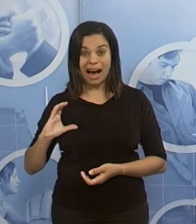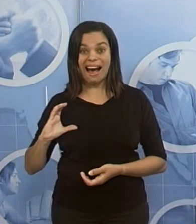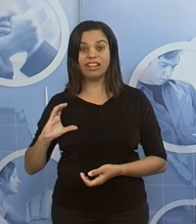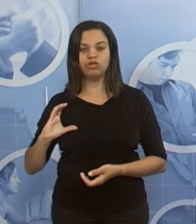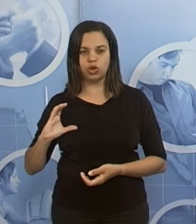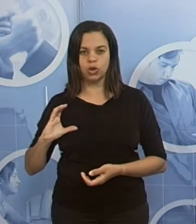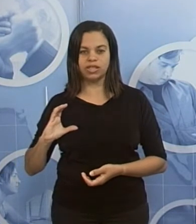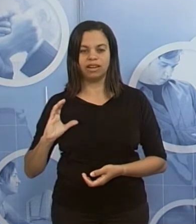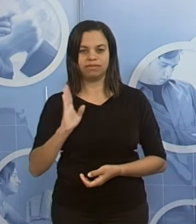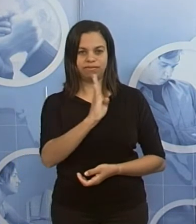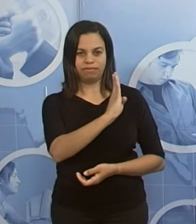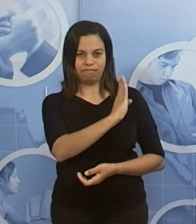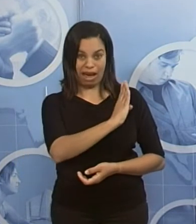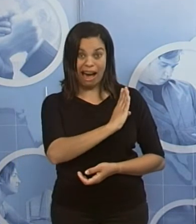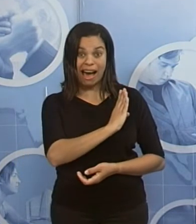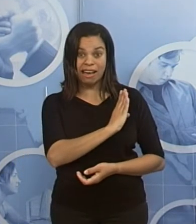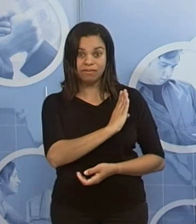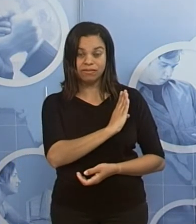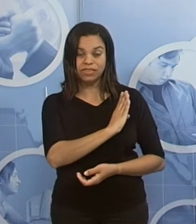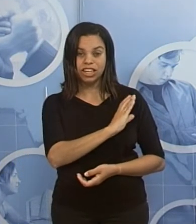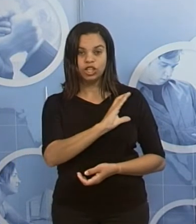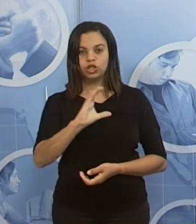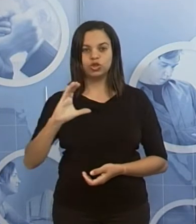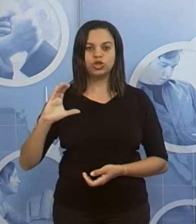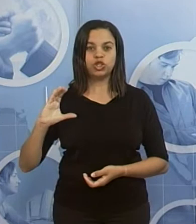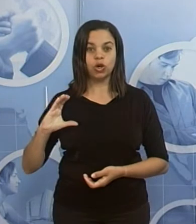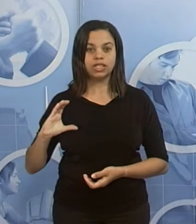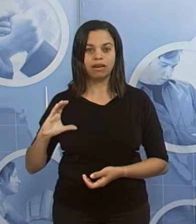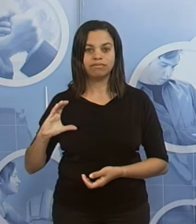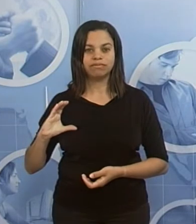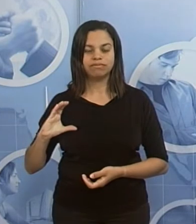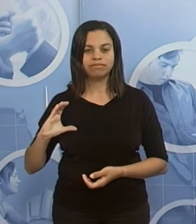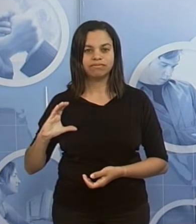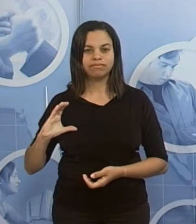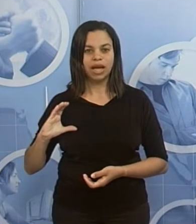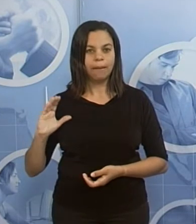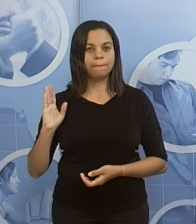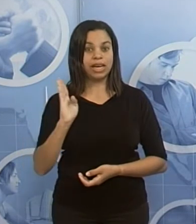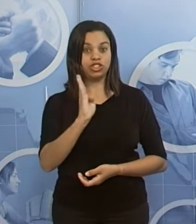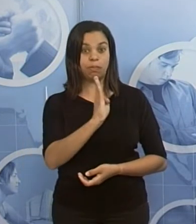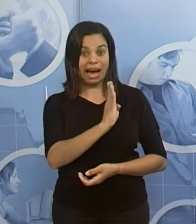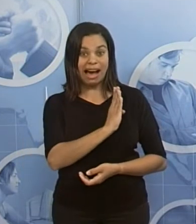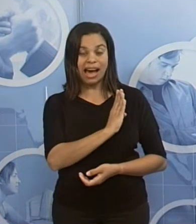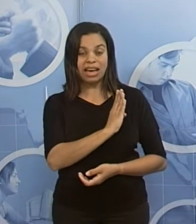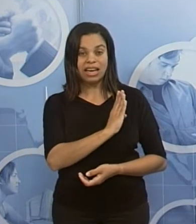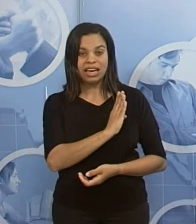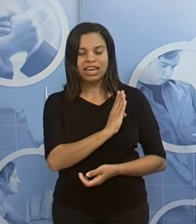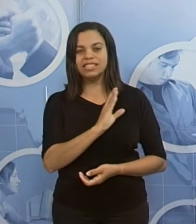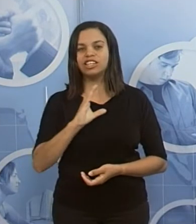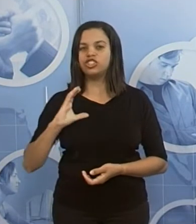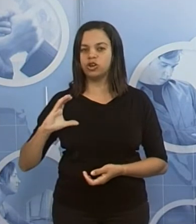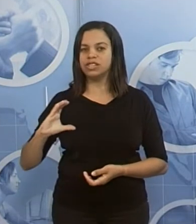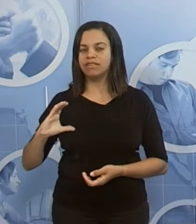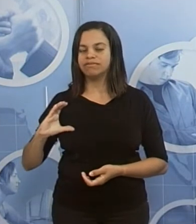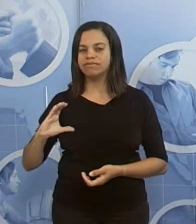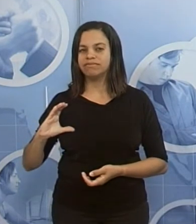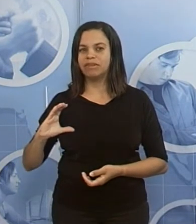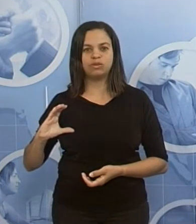Barra do Choça. Barra do Choça. B de barra e C de Choça. Mais uma